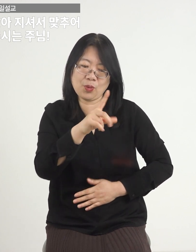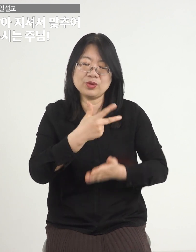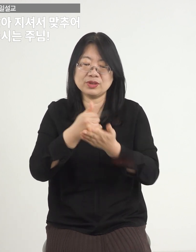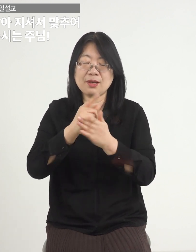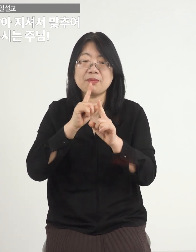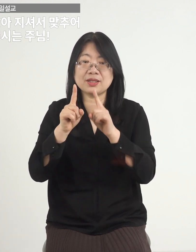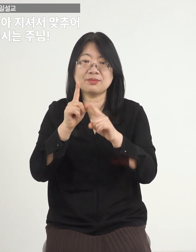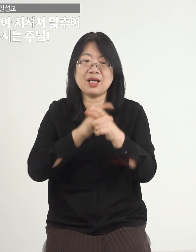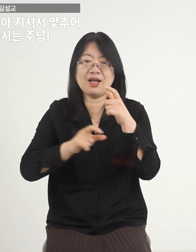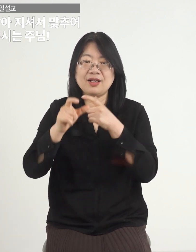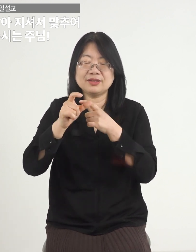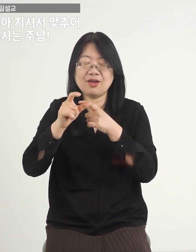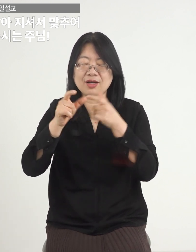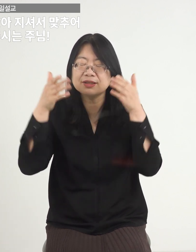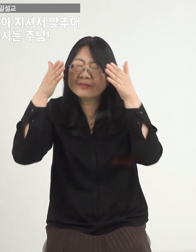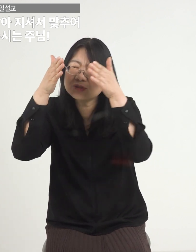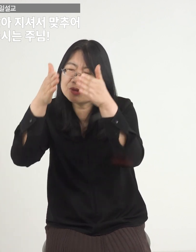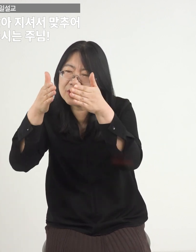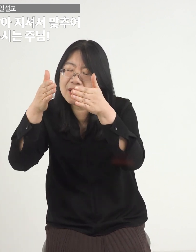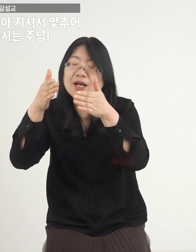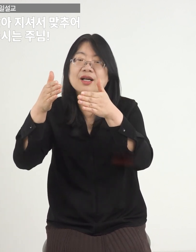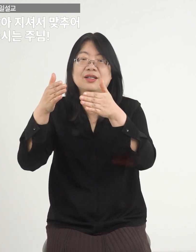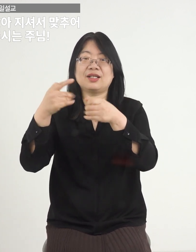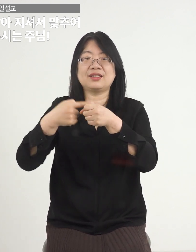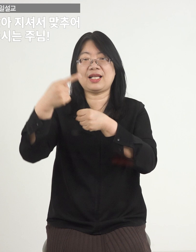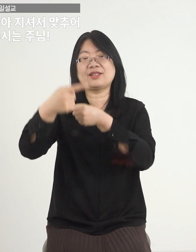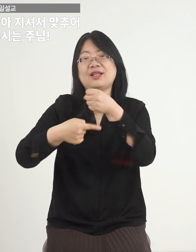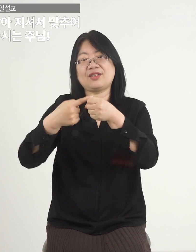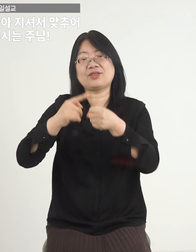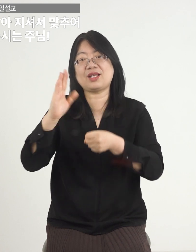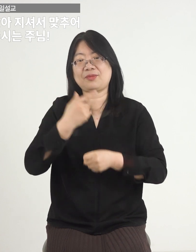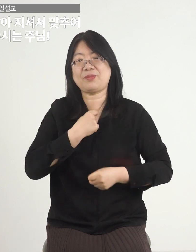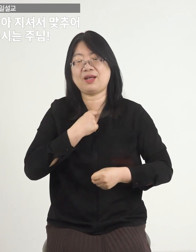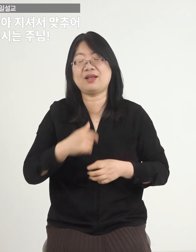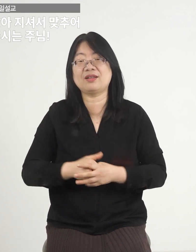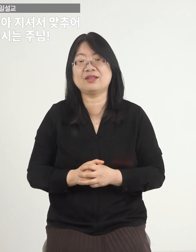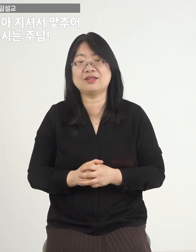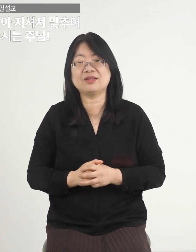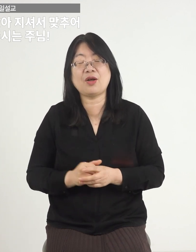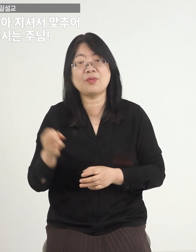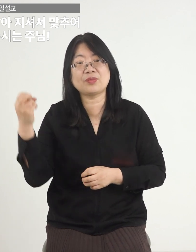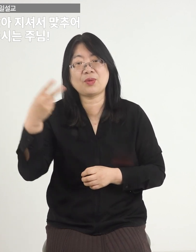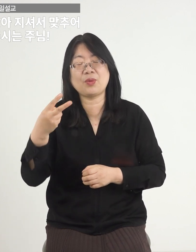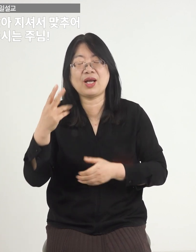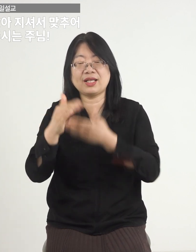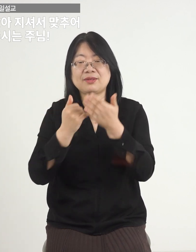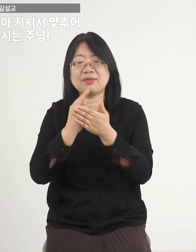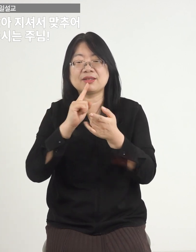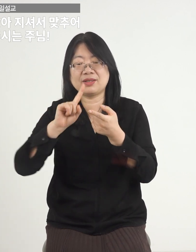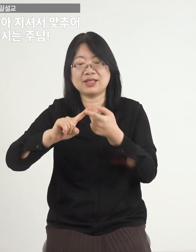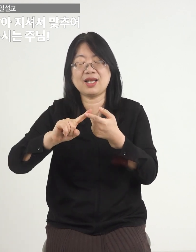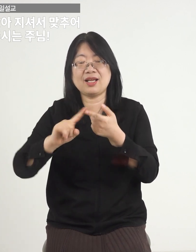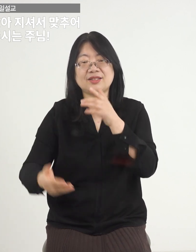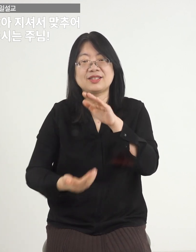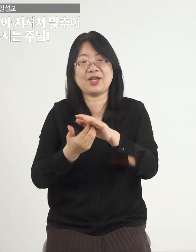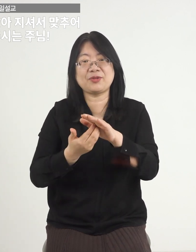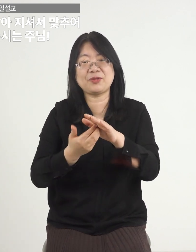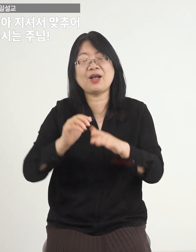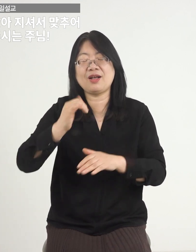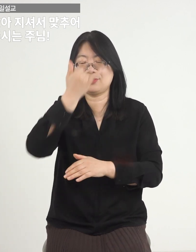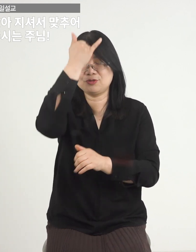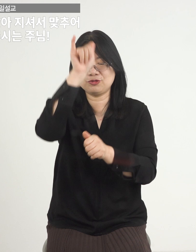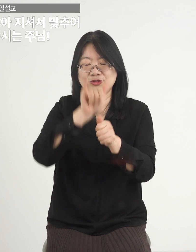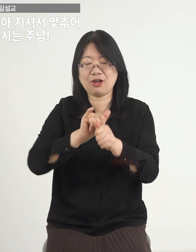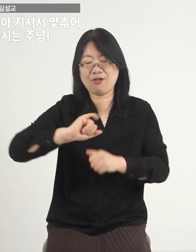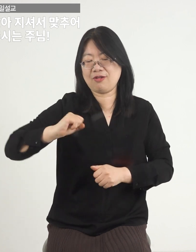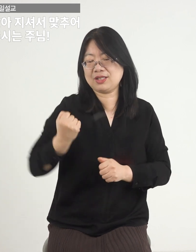말씀에 골몰해야 되는 한 해이어야 합니다. 그리고 그 말씀에 대한 최고의